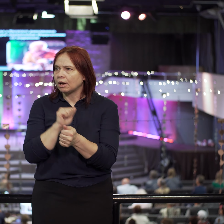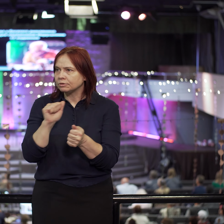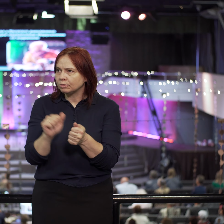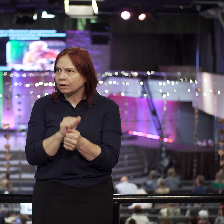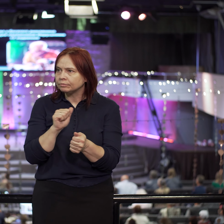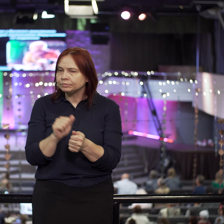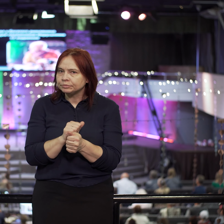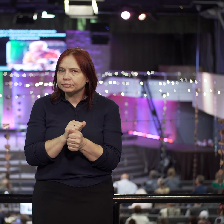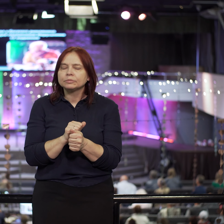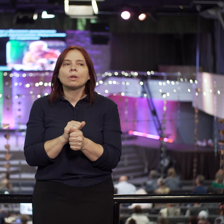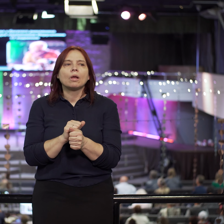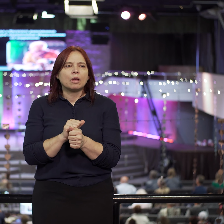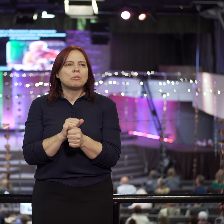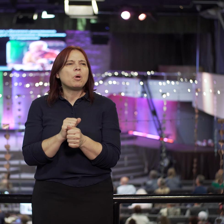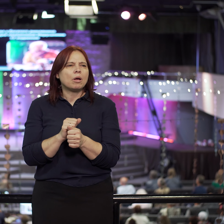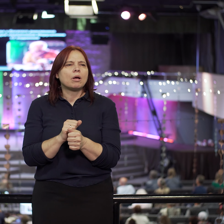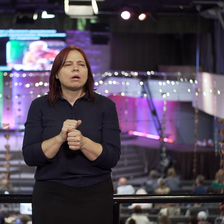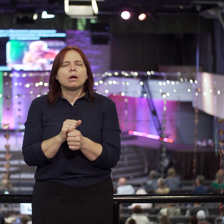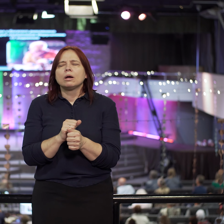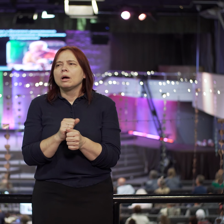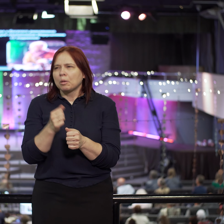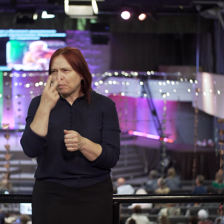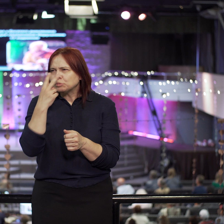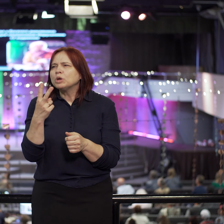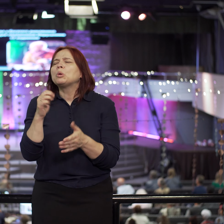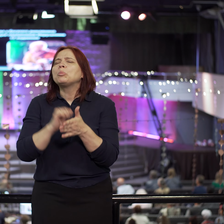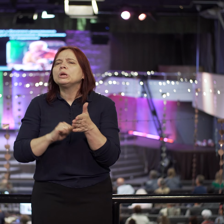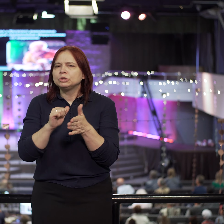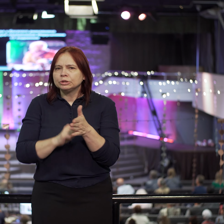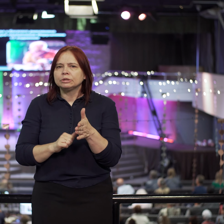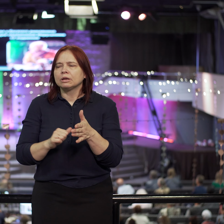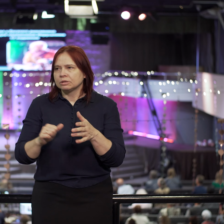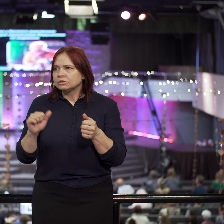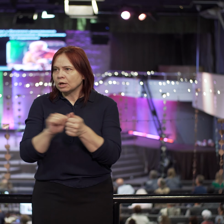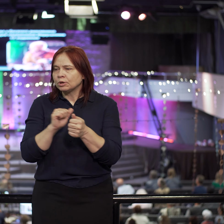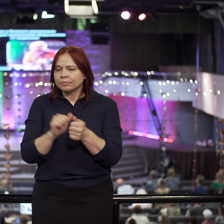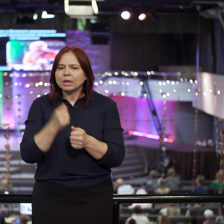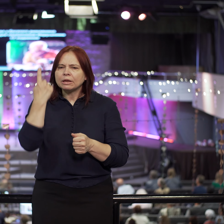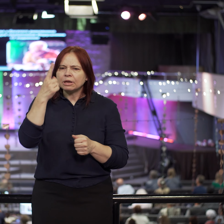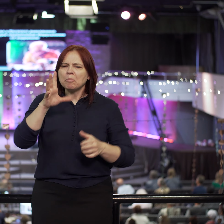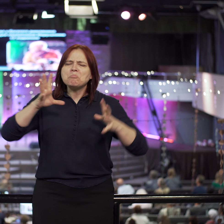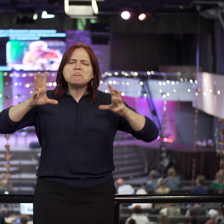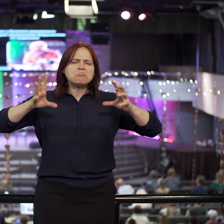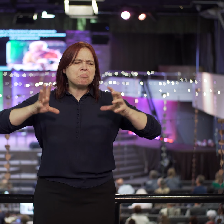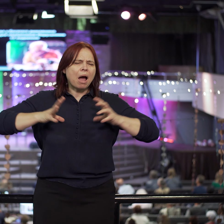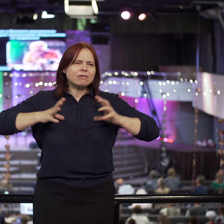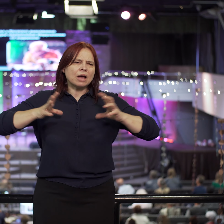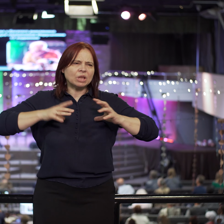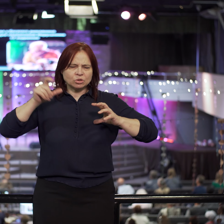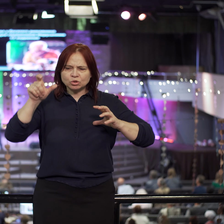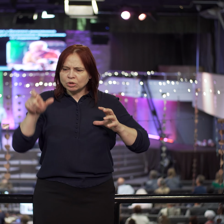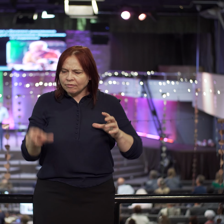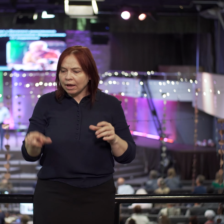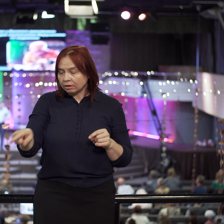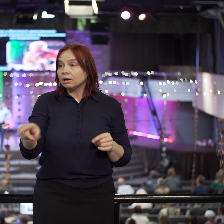причины этой засухи. И один богатый человек в Иерусалиме, которого мы знаем как